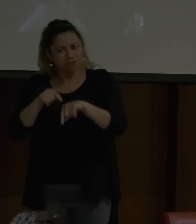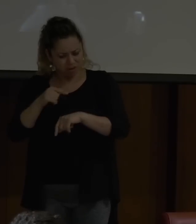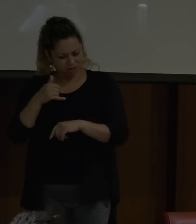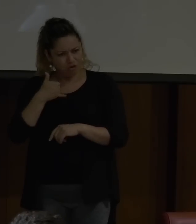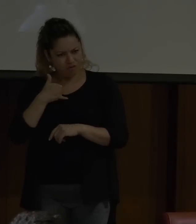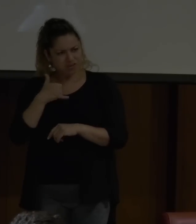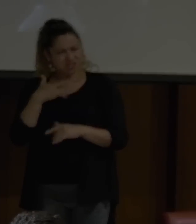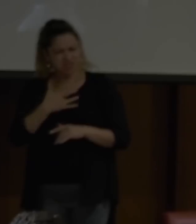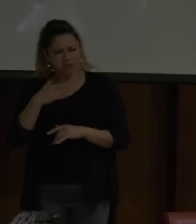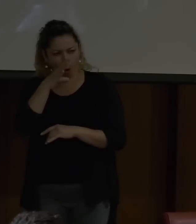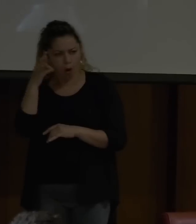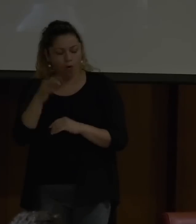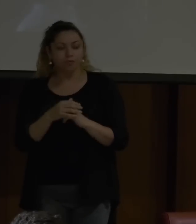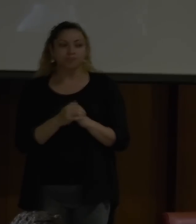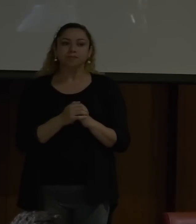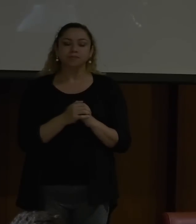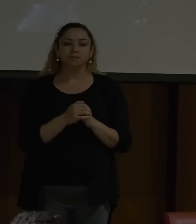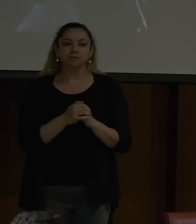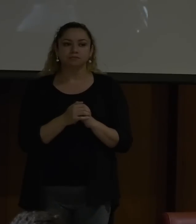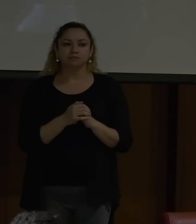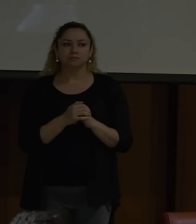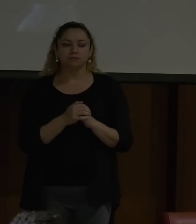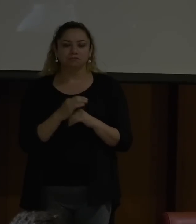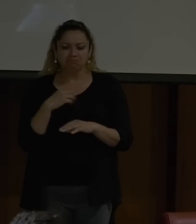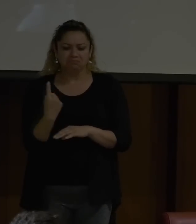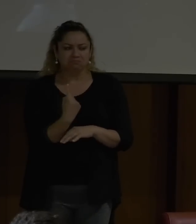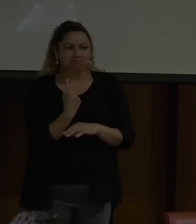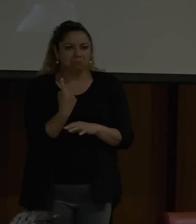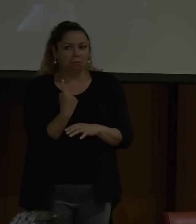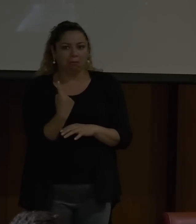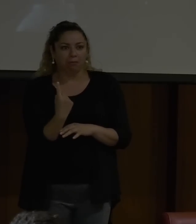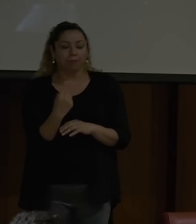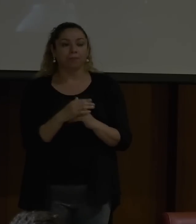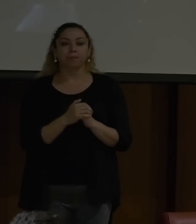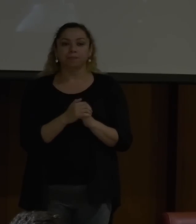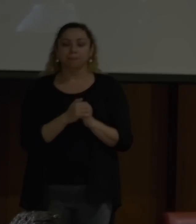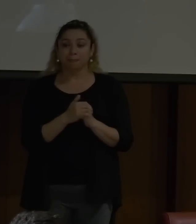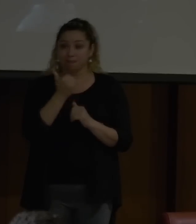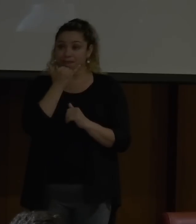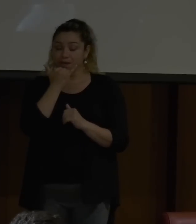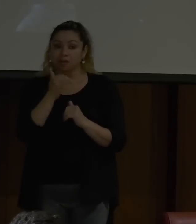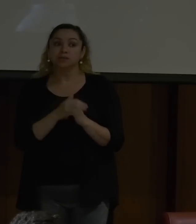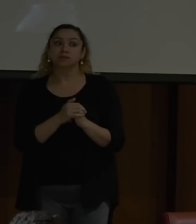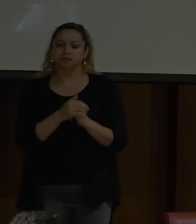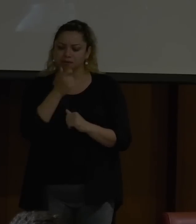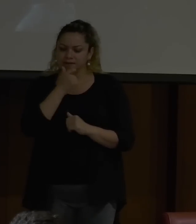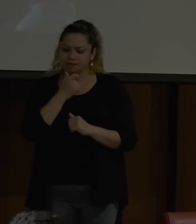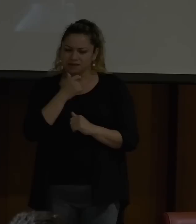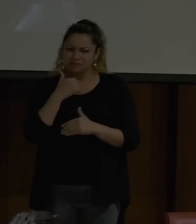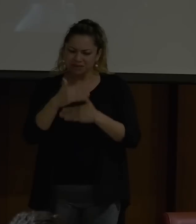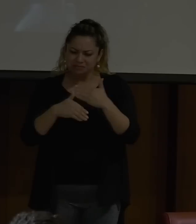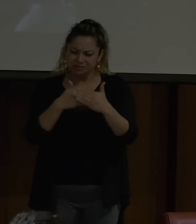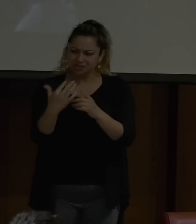no estaba pendiente de hembras todavía. Cierro comillas. Sucedió que se dejó llevar por la nostalgia. Fue